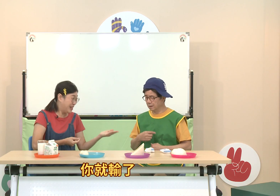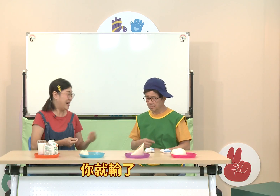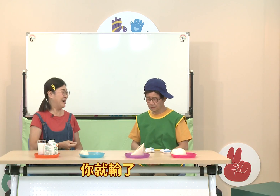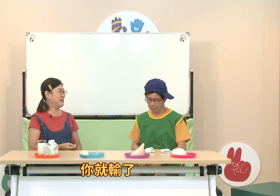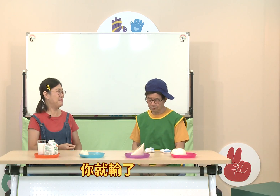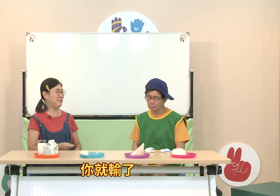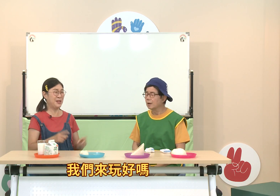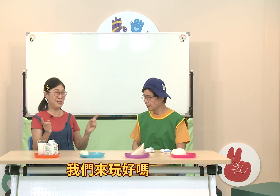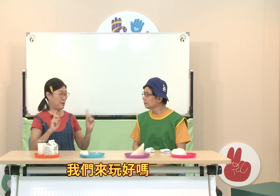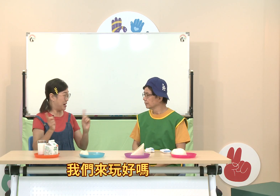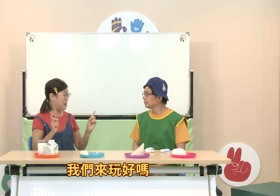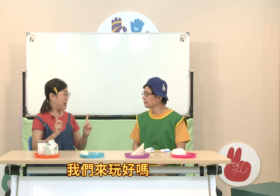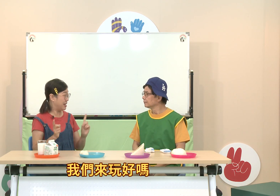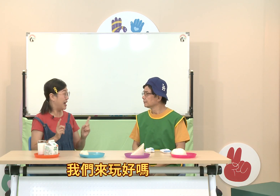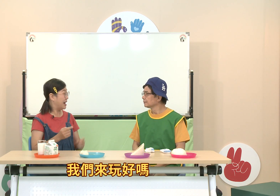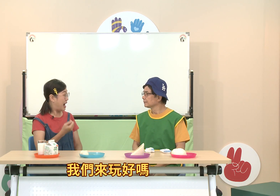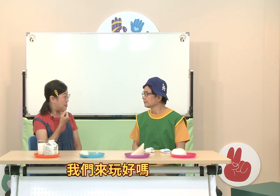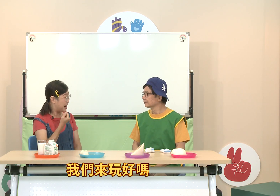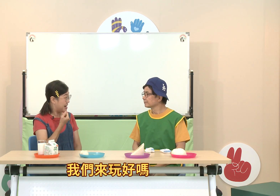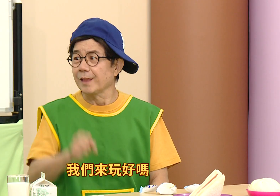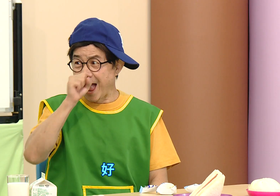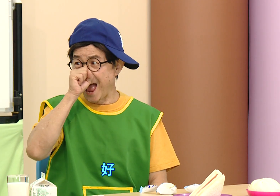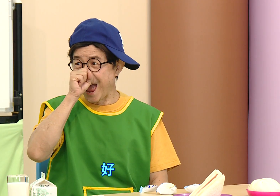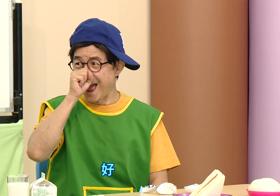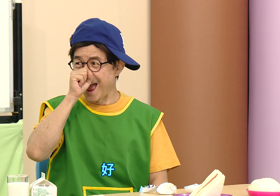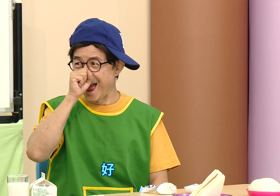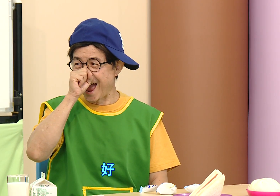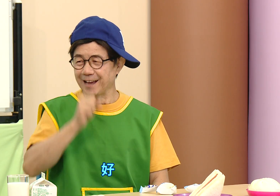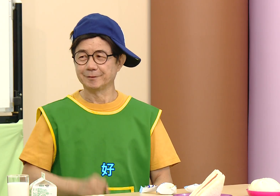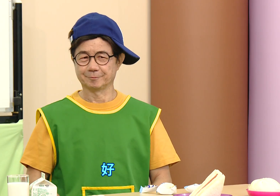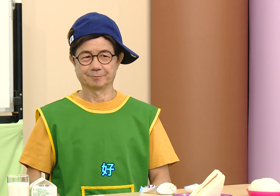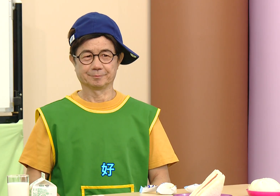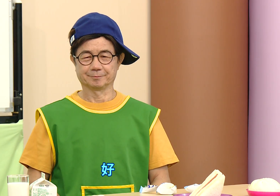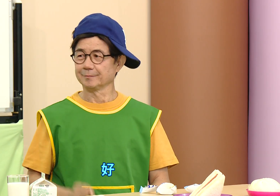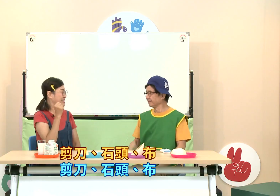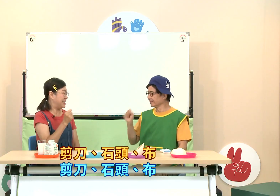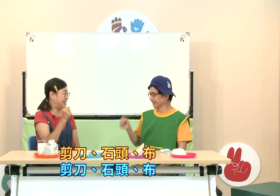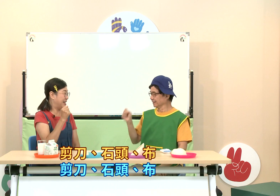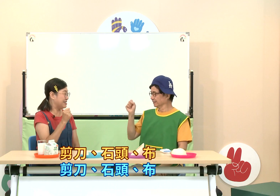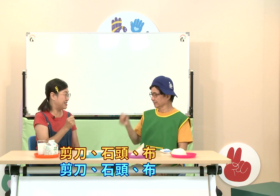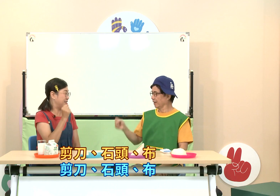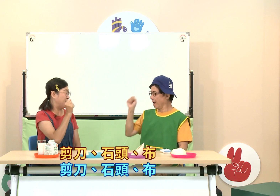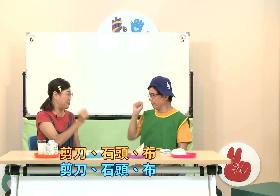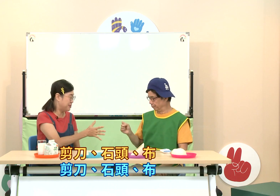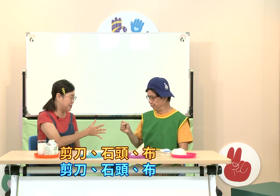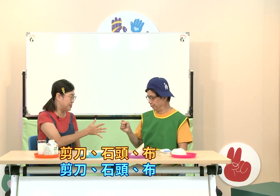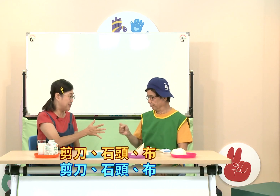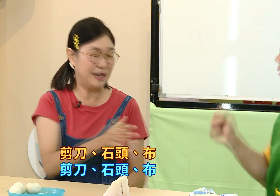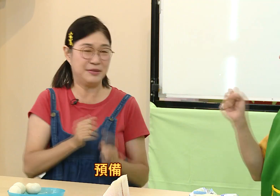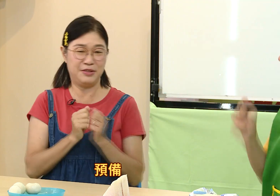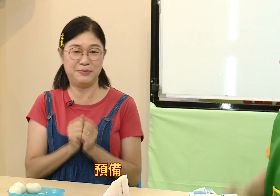了我們來玩好嗎好剪刀石頭布好預備